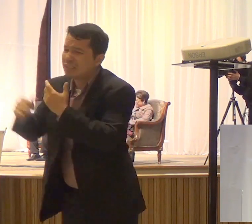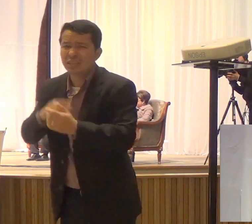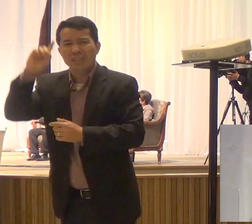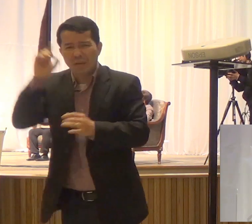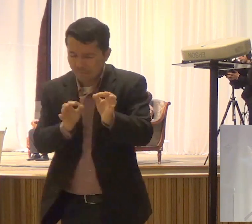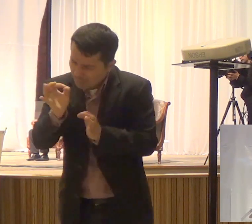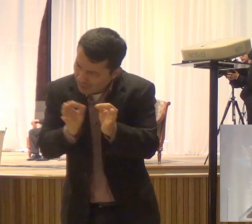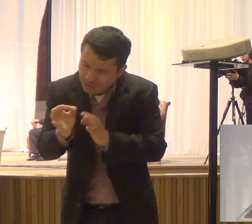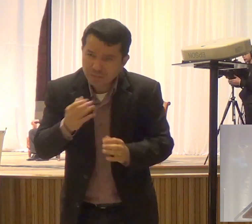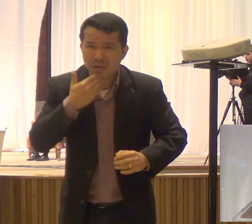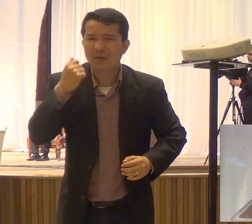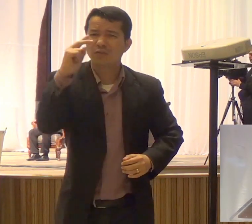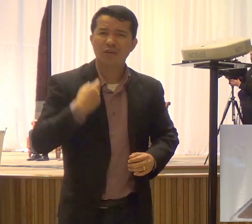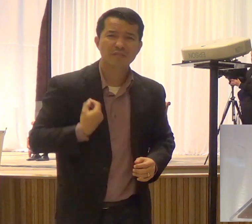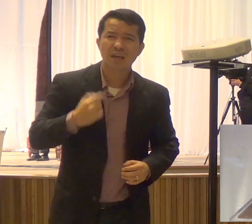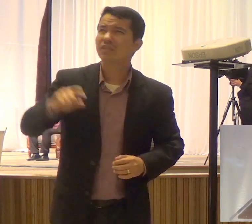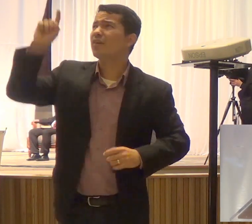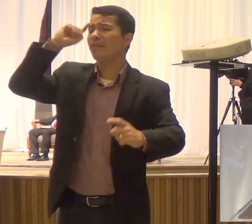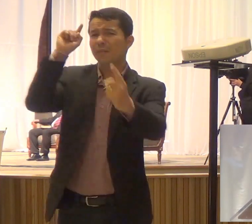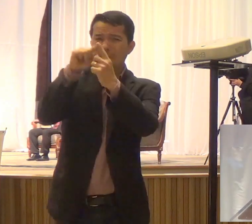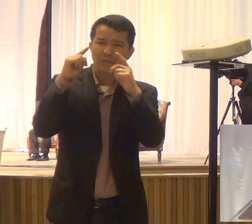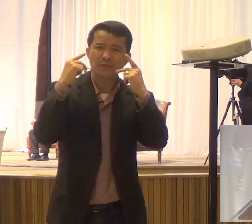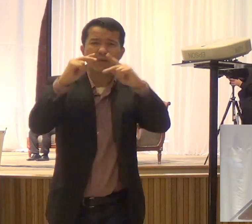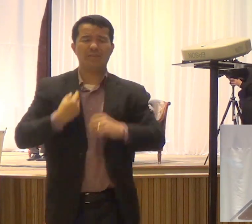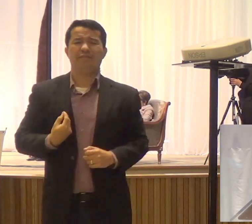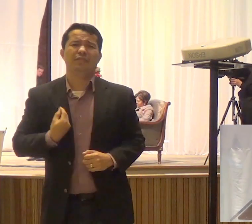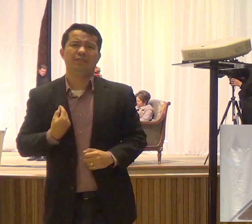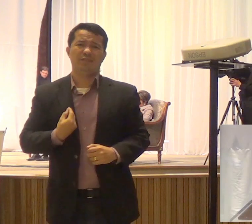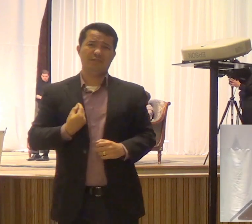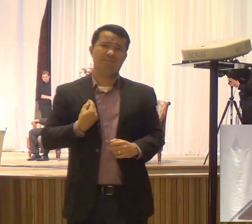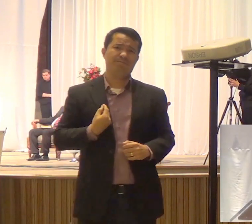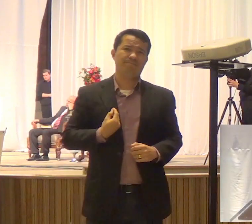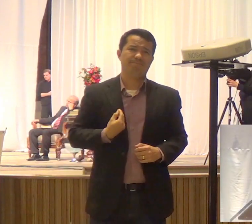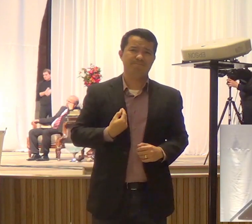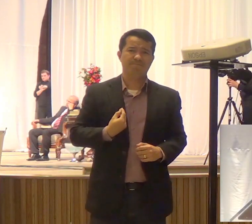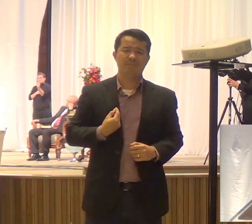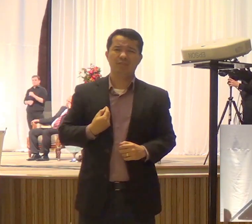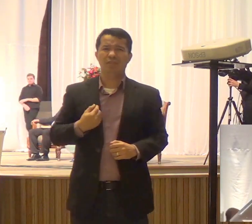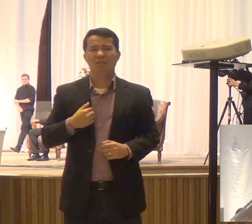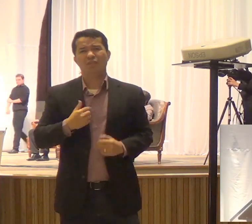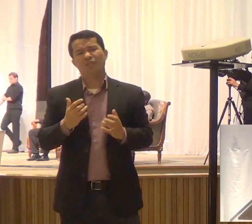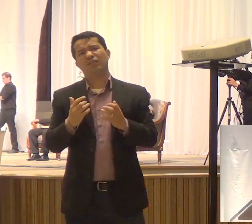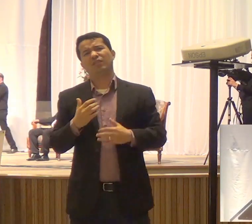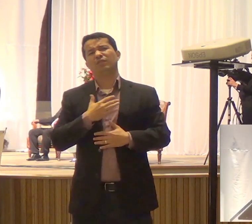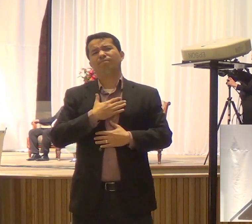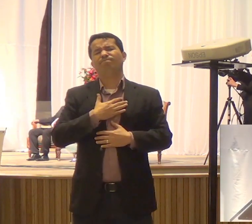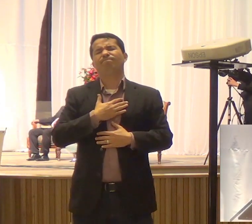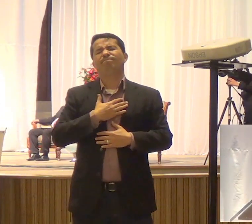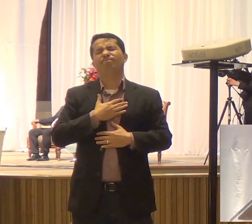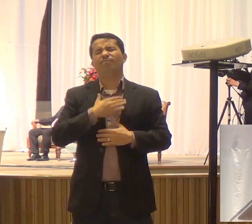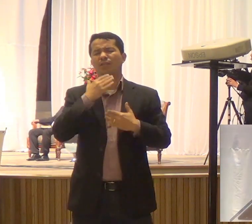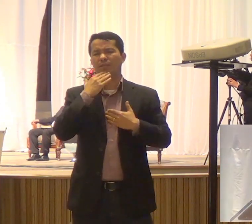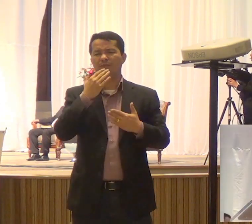tua vida do que o plano que Deus tem para você. Gostaria de te convidar para fechar os teus